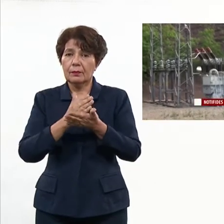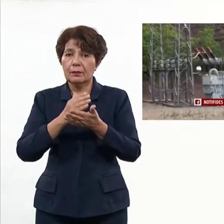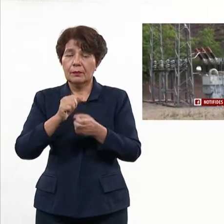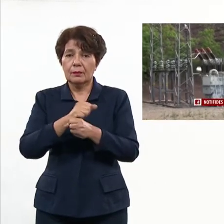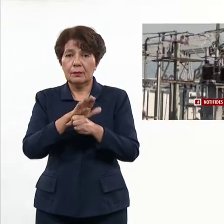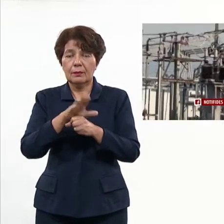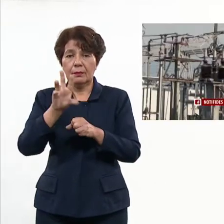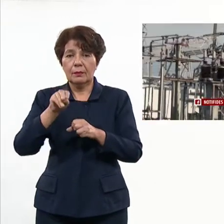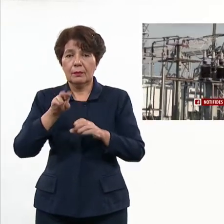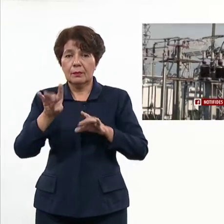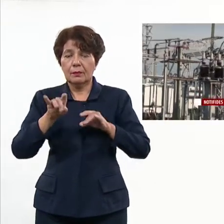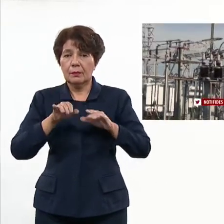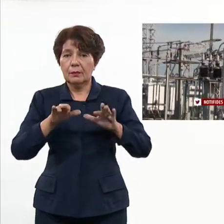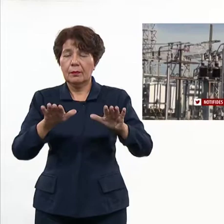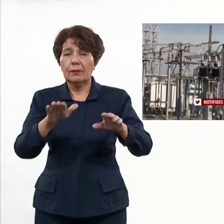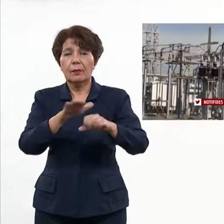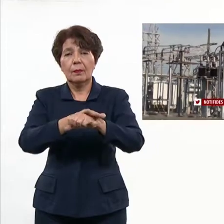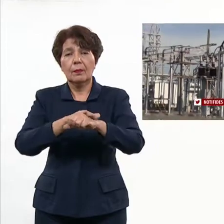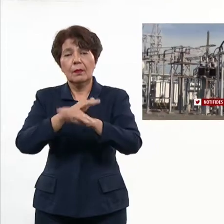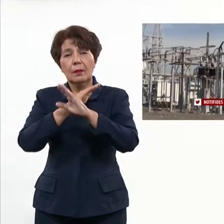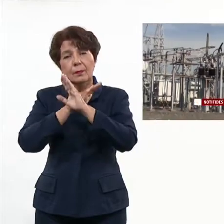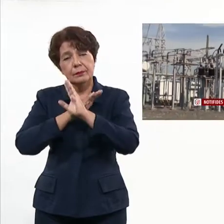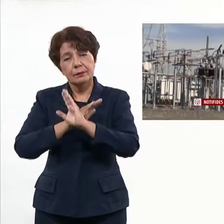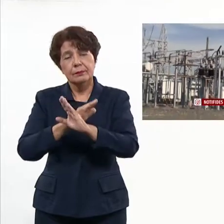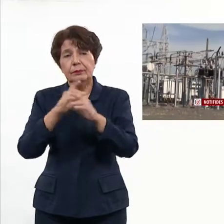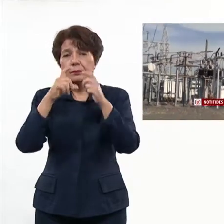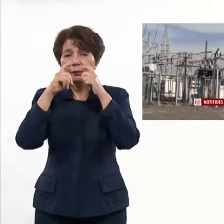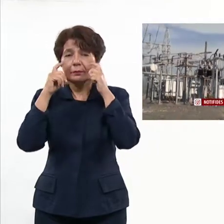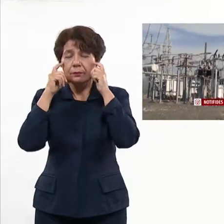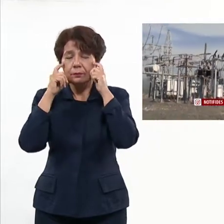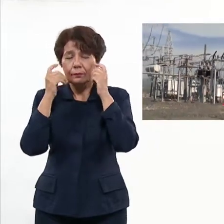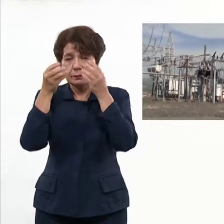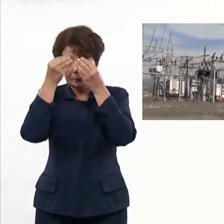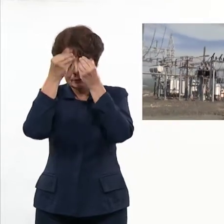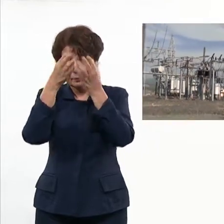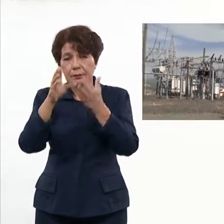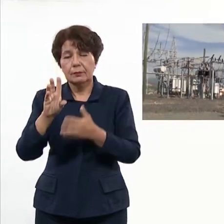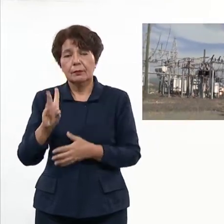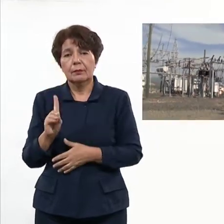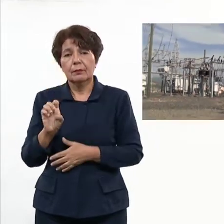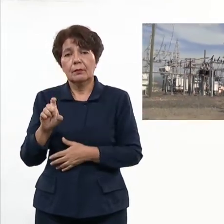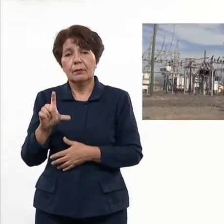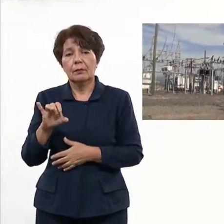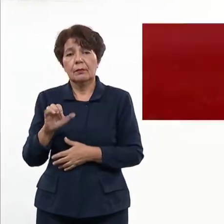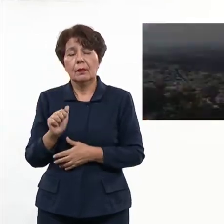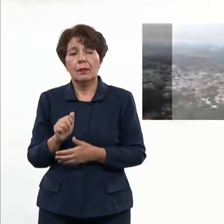el coronavirus con imágenes de marlin vázquez les informó de lérida